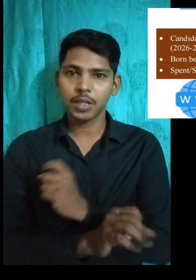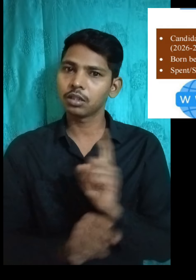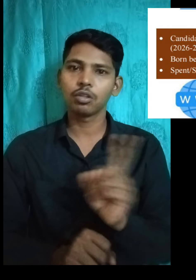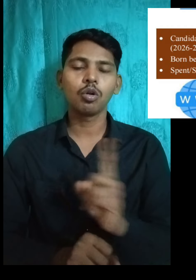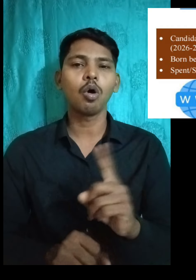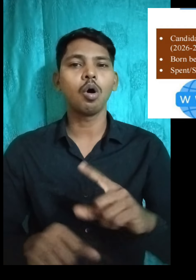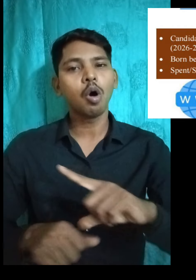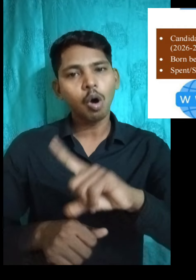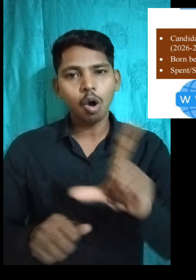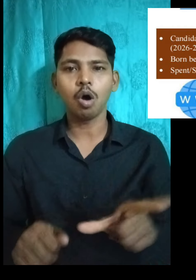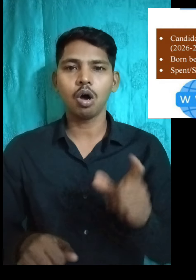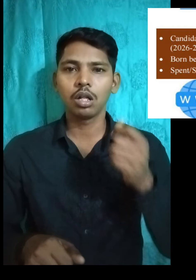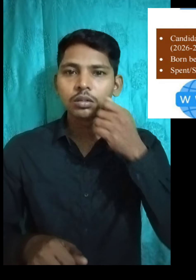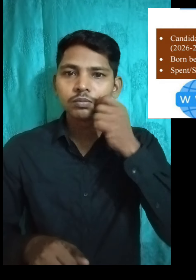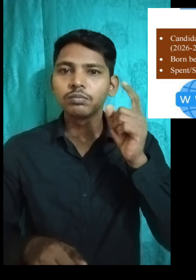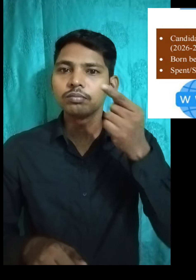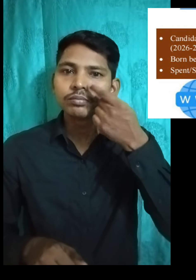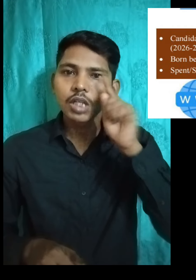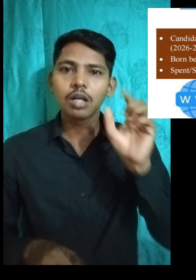भरिए।